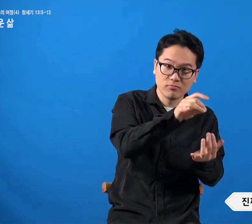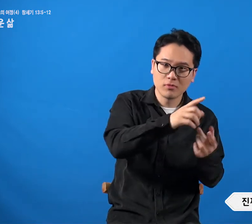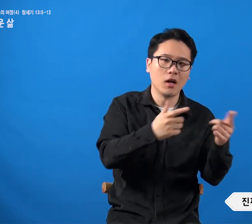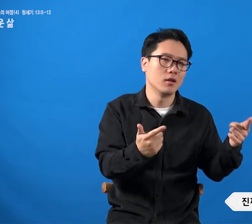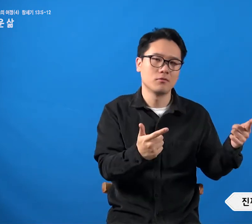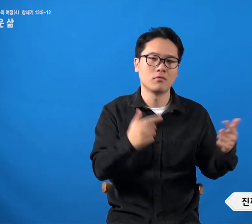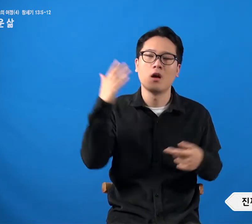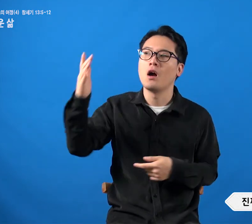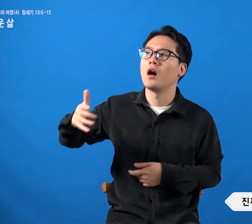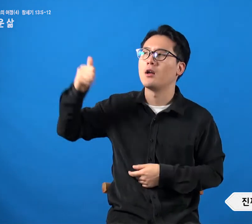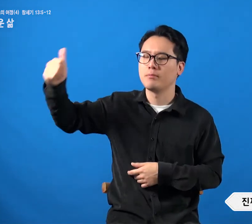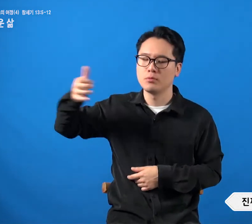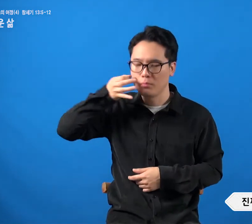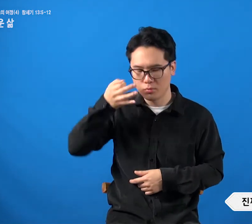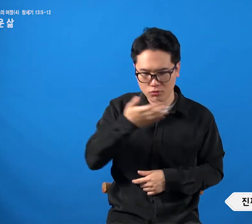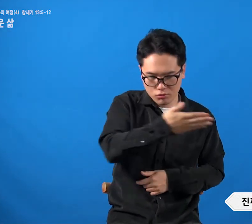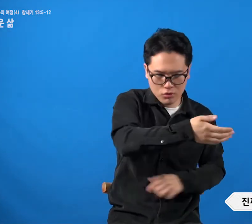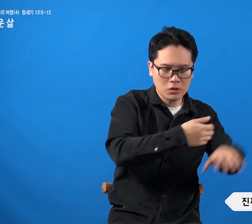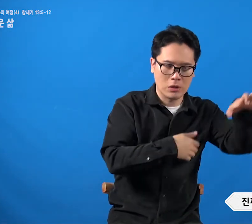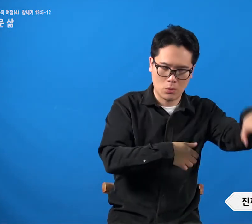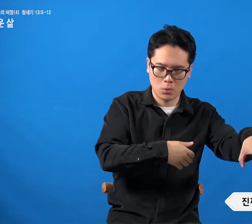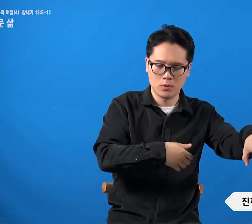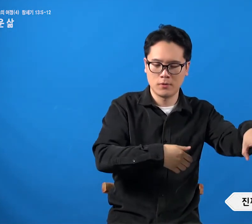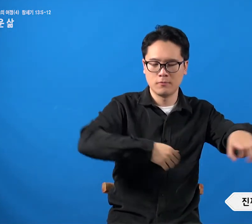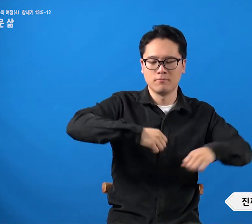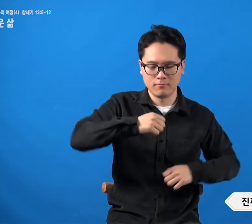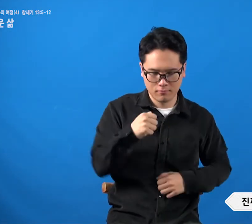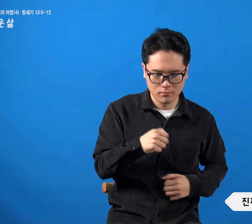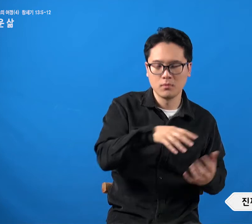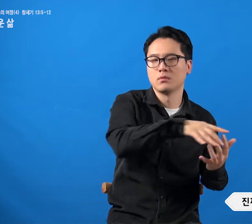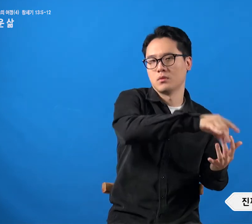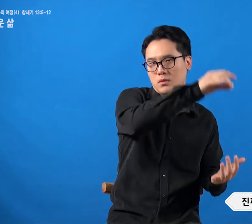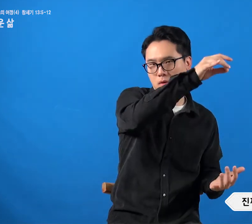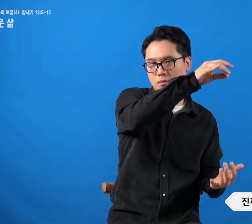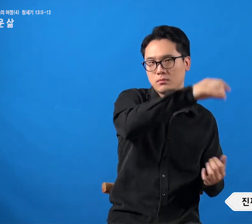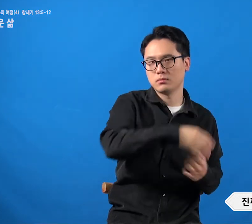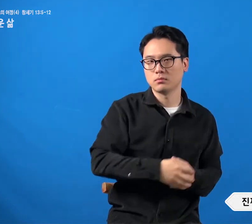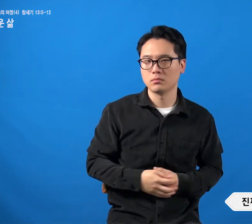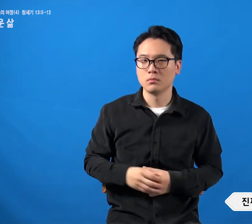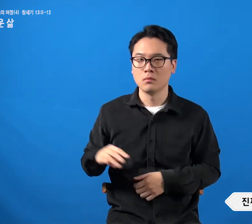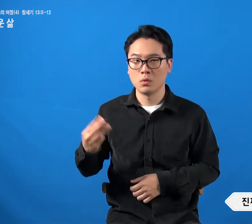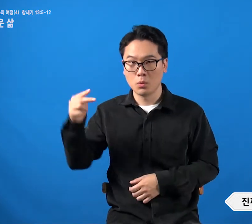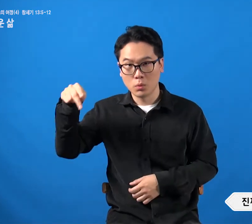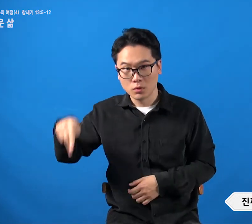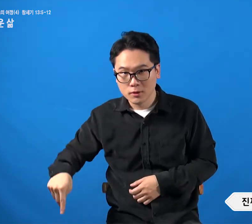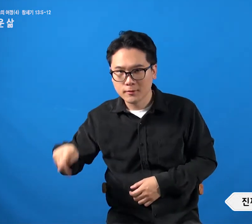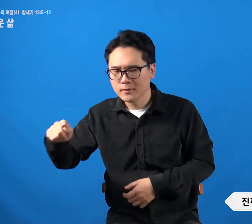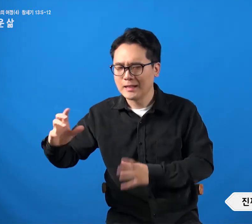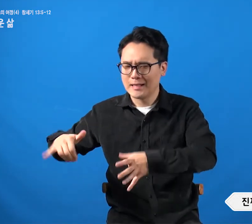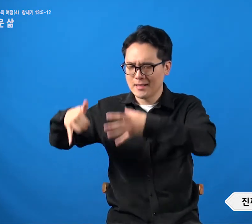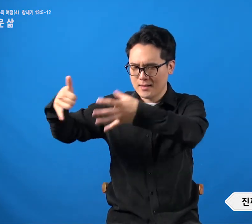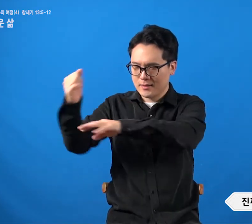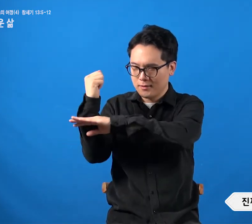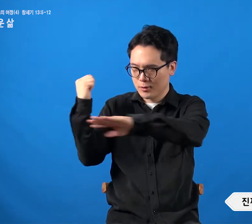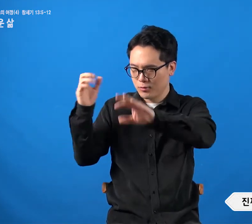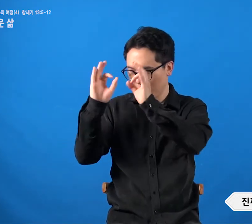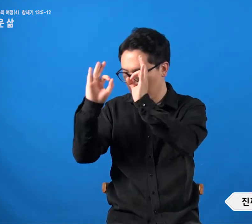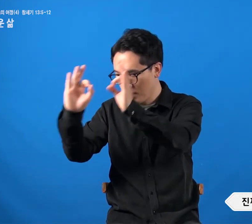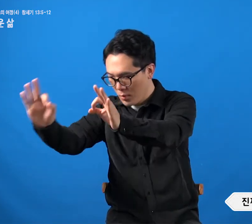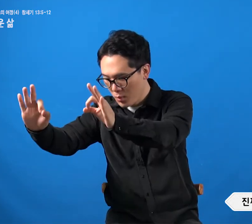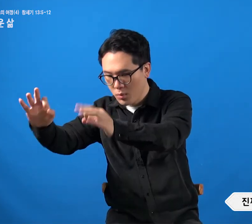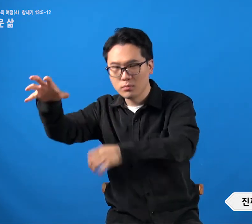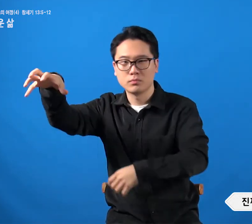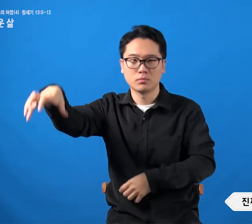롯은 탐욕의 눈으로 세상의 부활을 바라보며 선정했지만 아브라함은 믿음의 눈으로